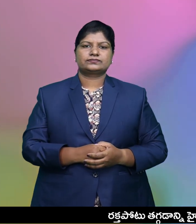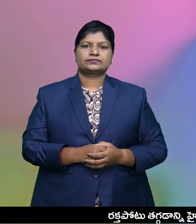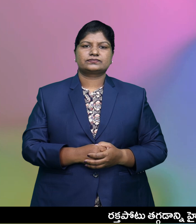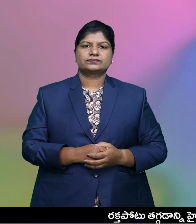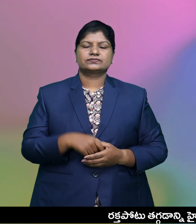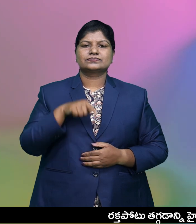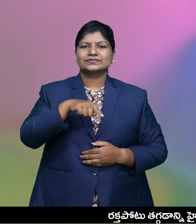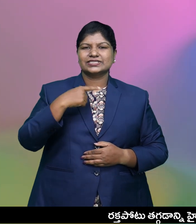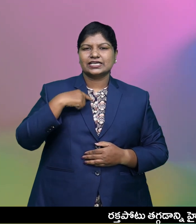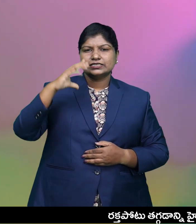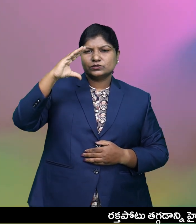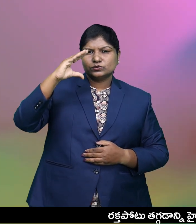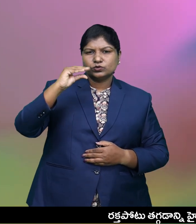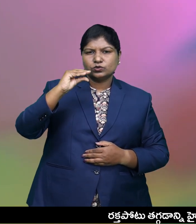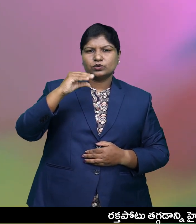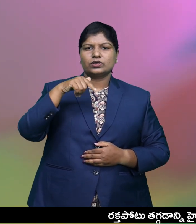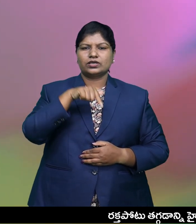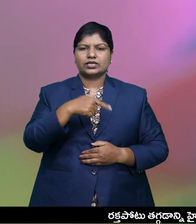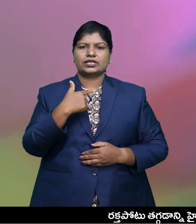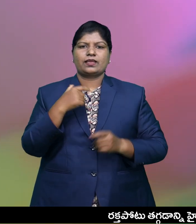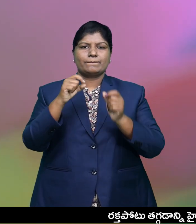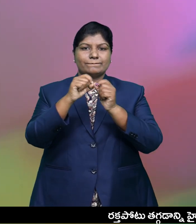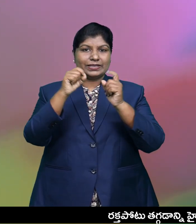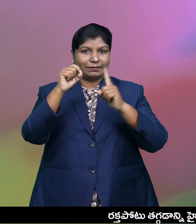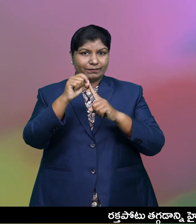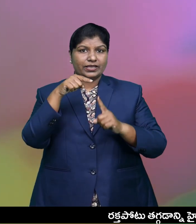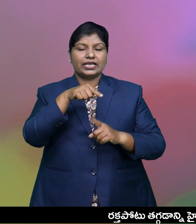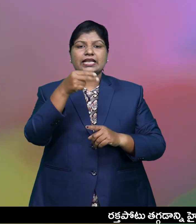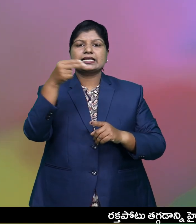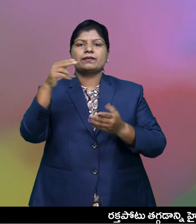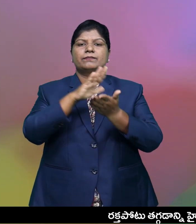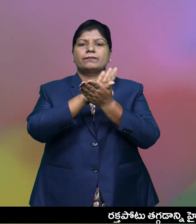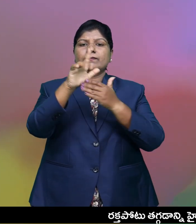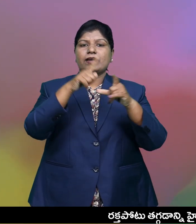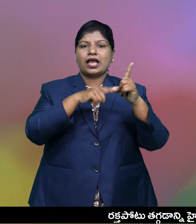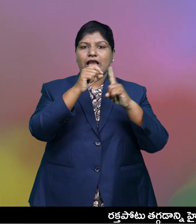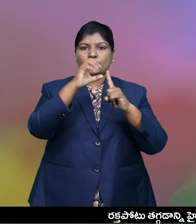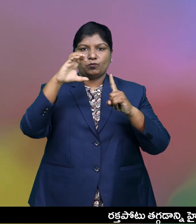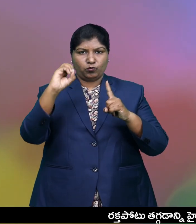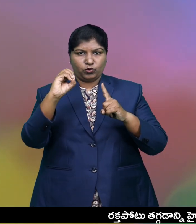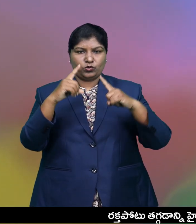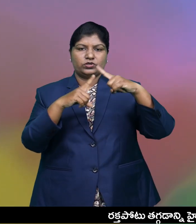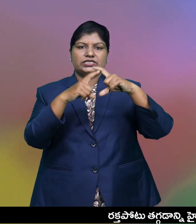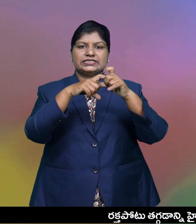రక్తపోటు తగ్గడాన్ని హైపోటెన్షన్ లేదా తక్కువ రక్తపోటు అంటారు.